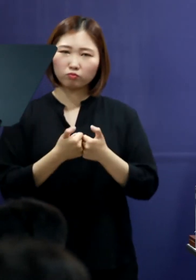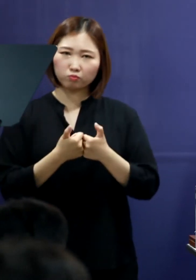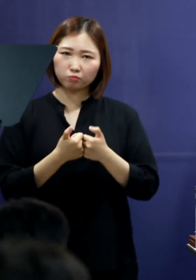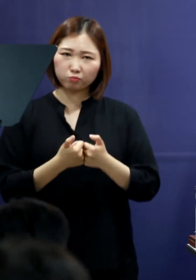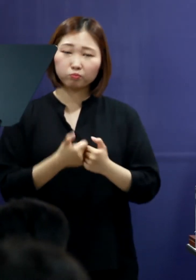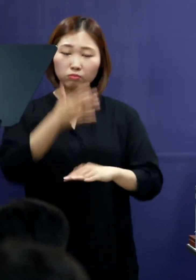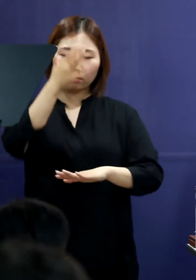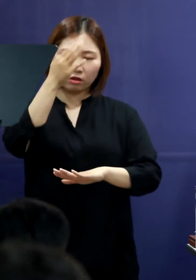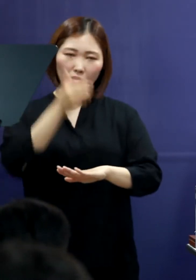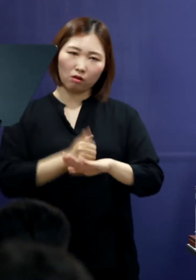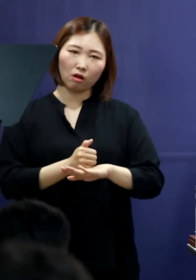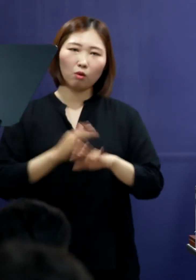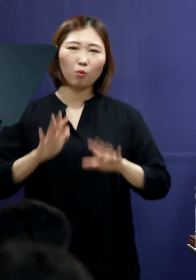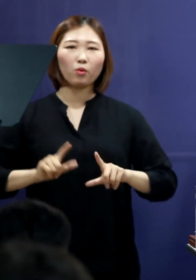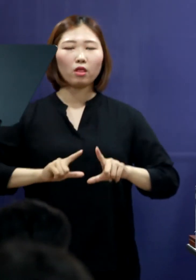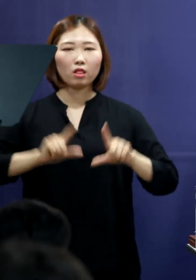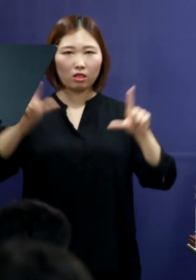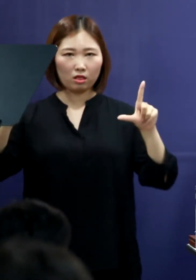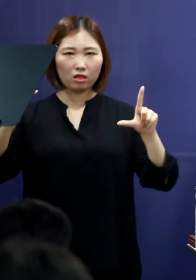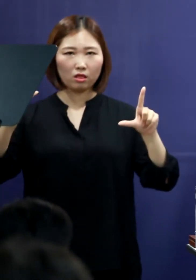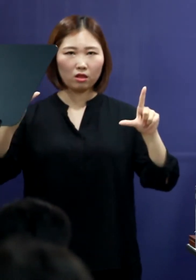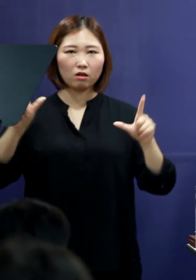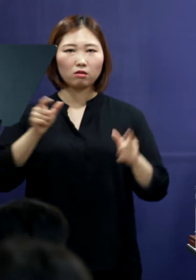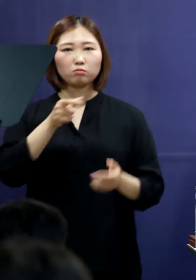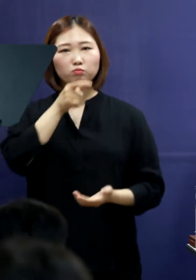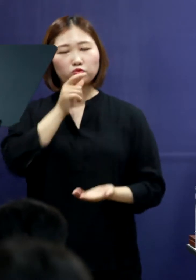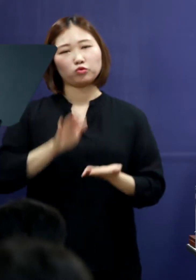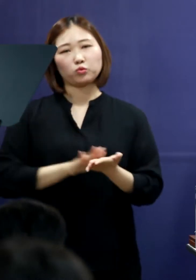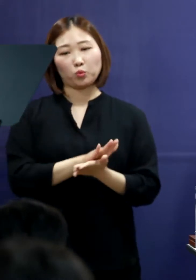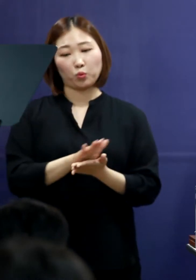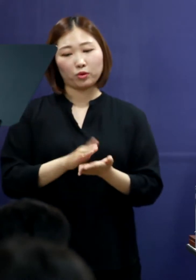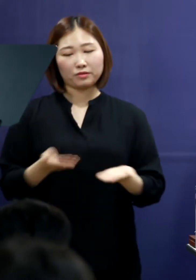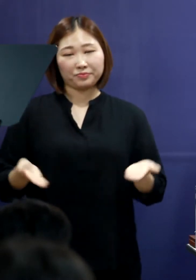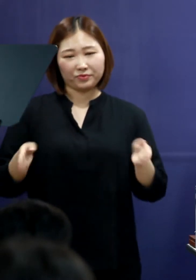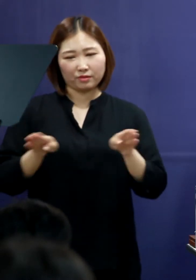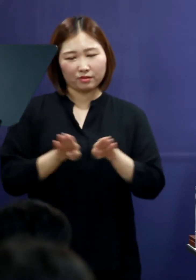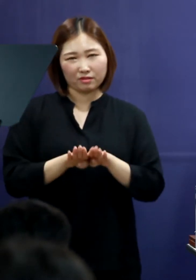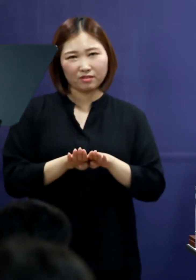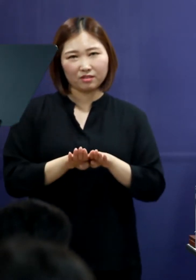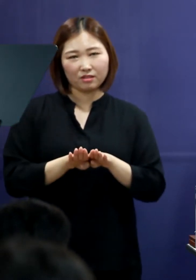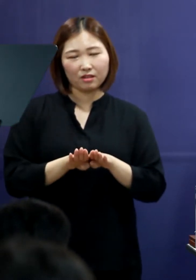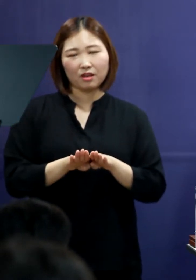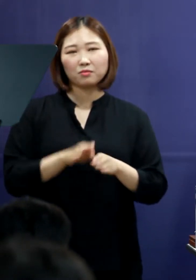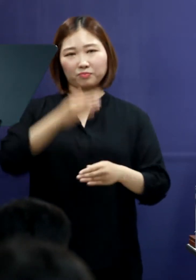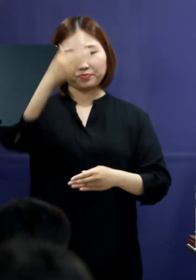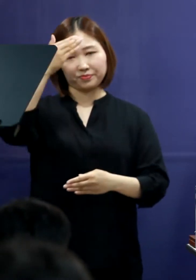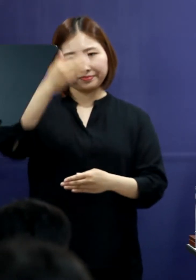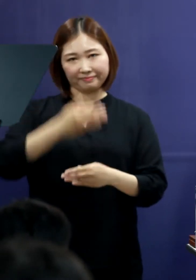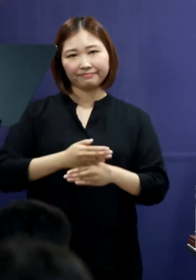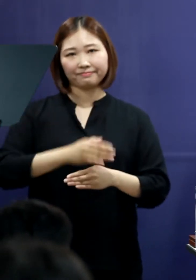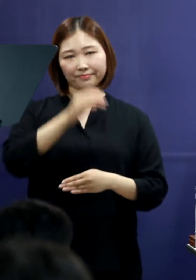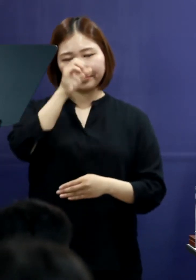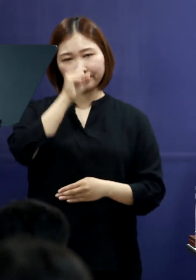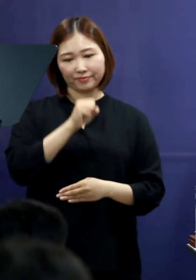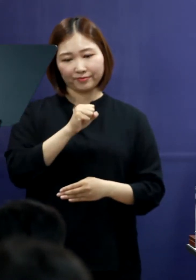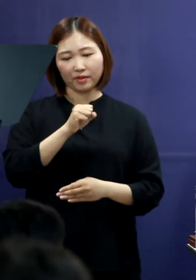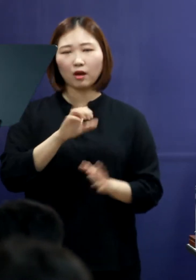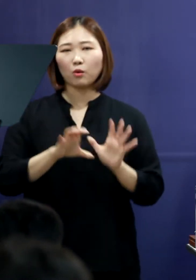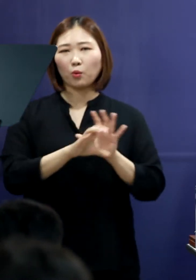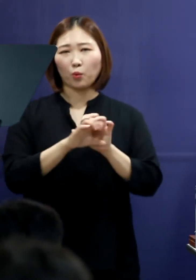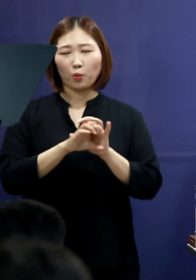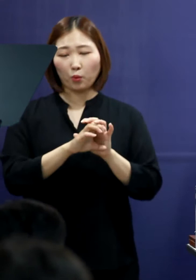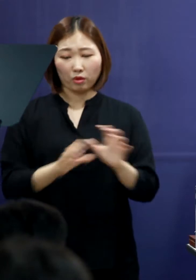아무래도 금년에는 물놀이 시설을 열지 않는 것이 좋겠다. 코로나19가 해소될 때까지는